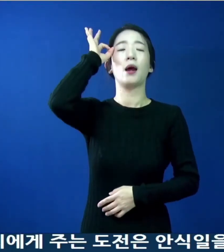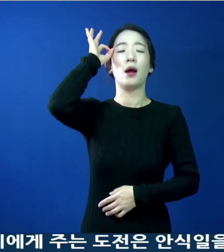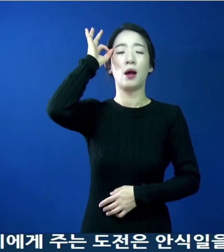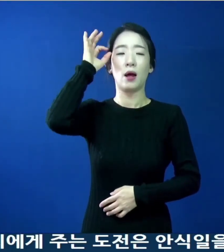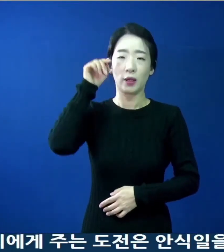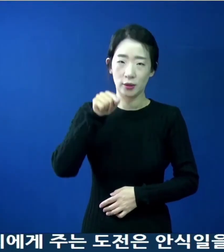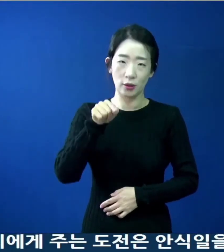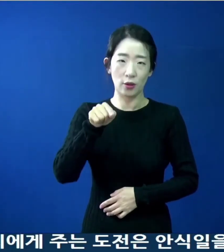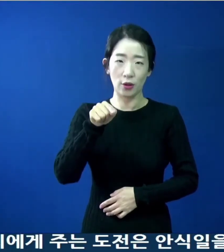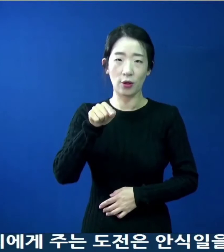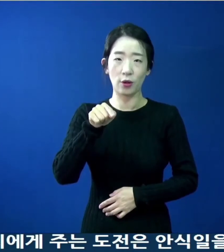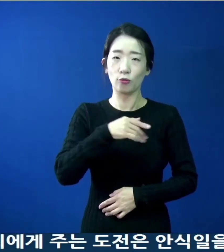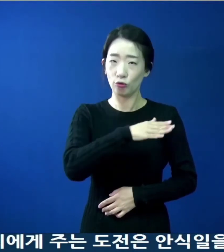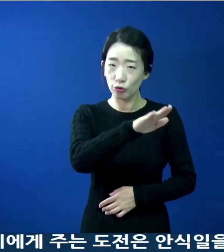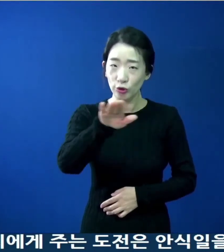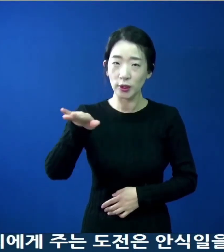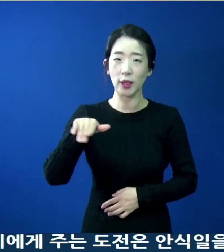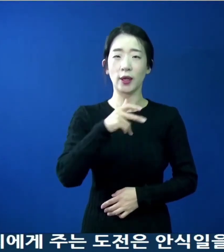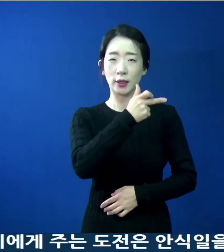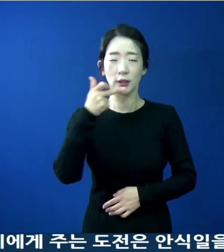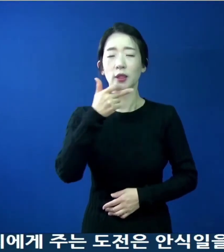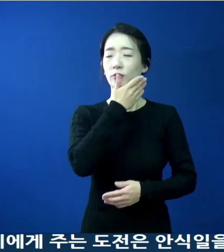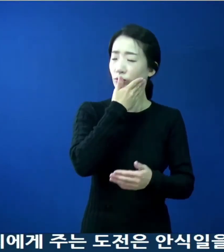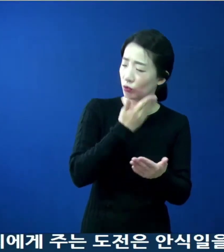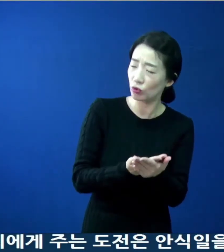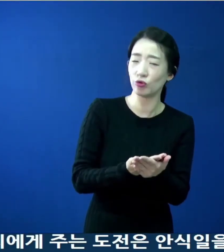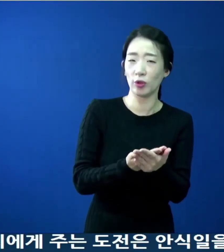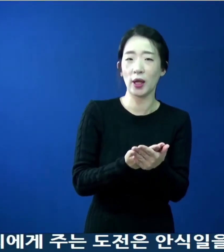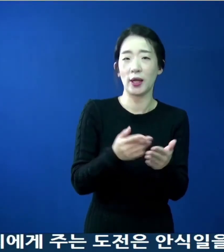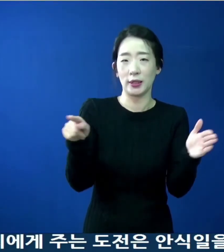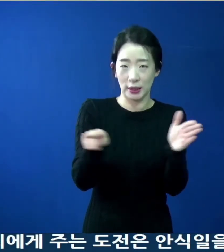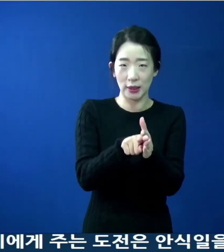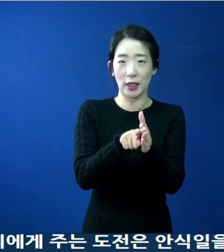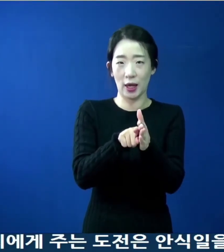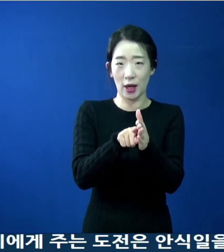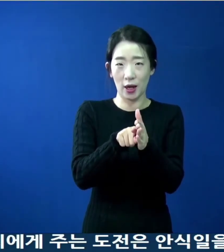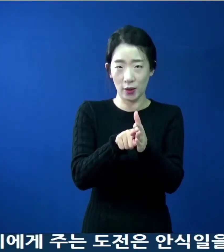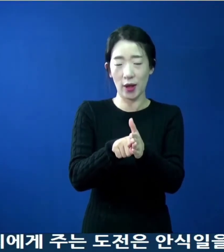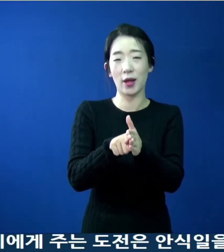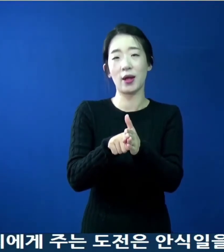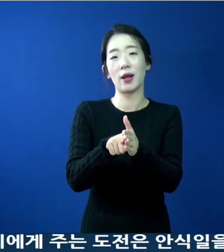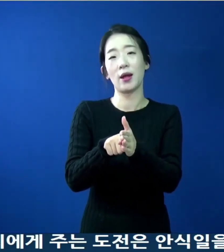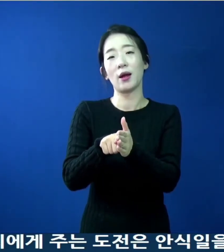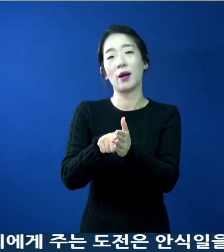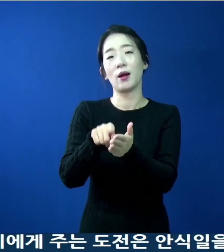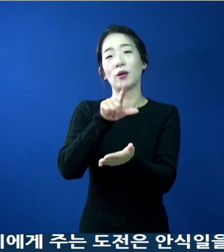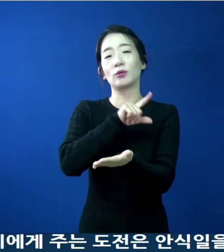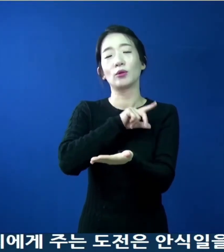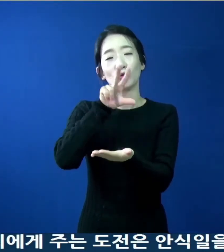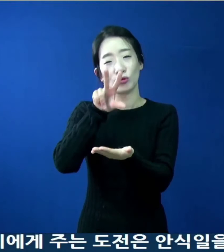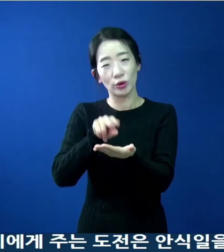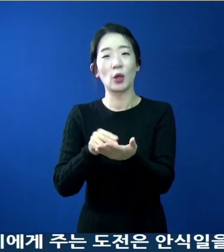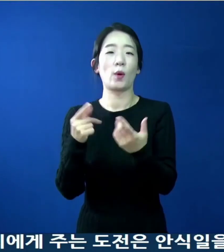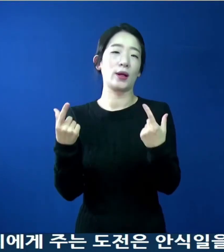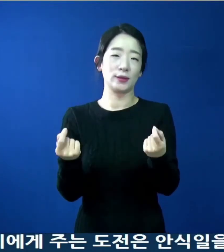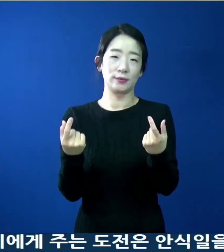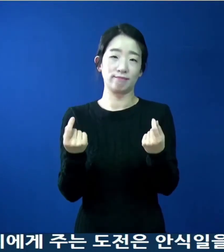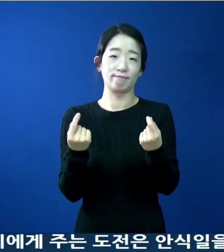것, 이것이 우리에게 매우 중요한 신앙적 과제라고 확신합니다.